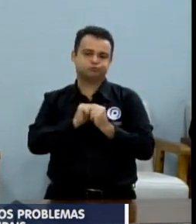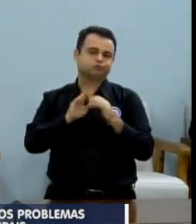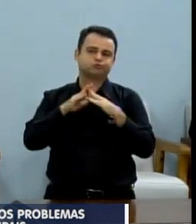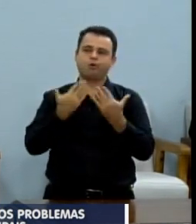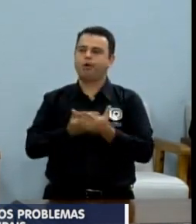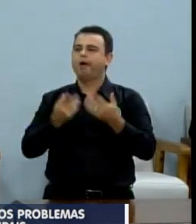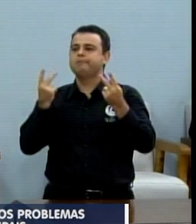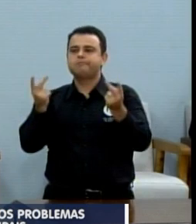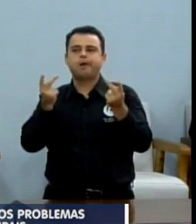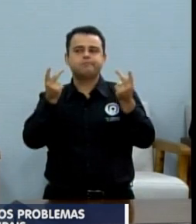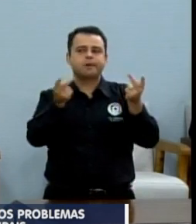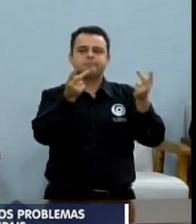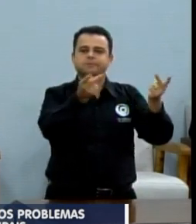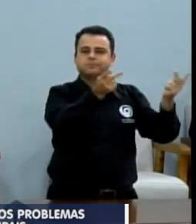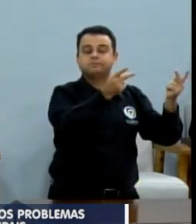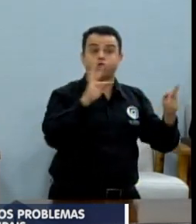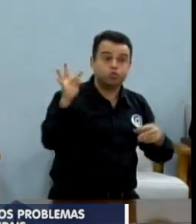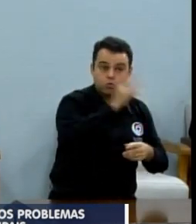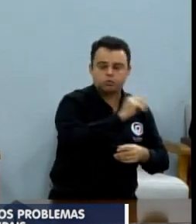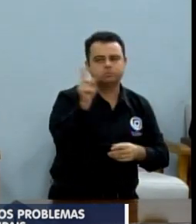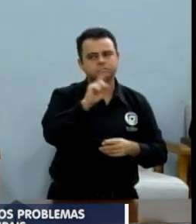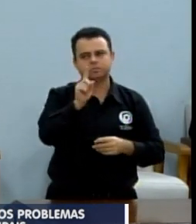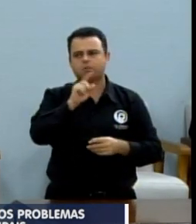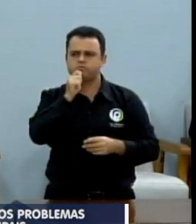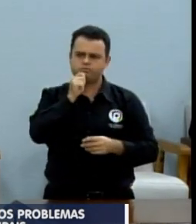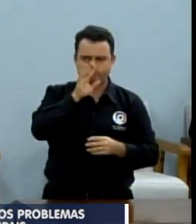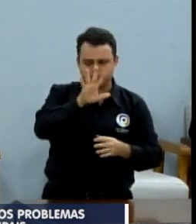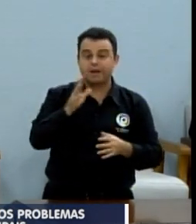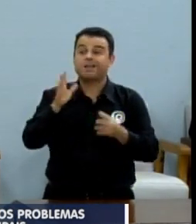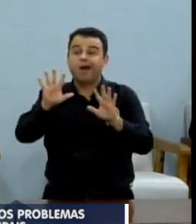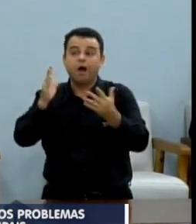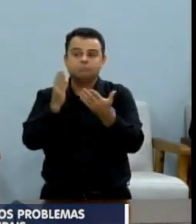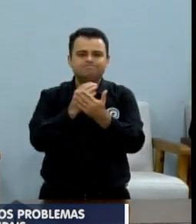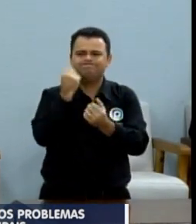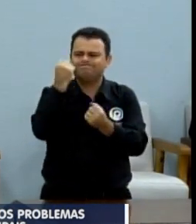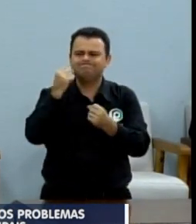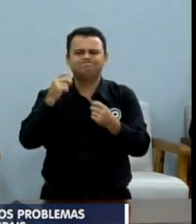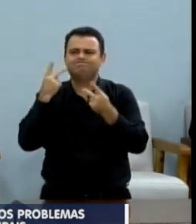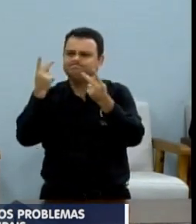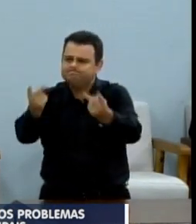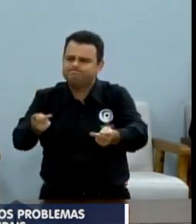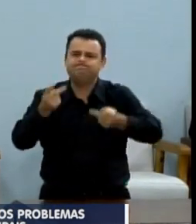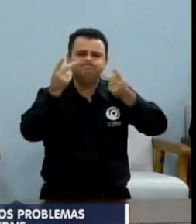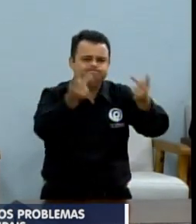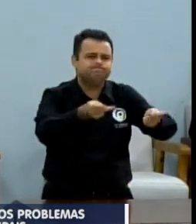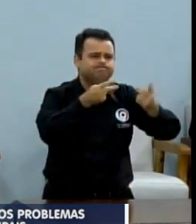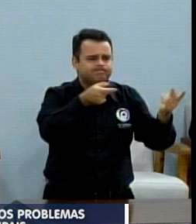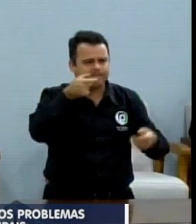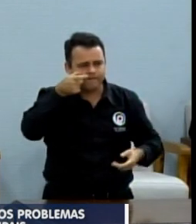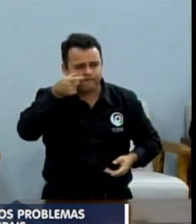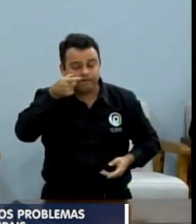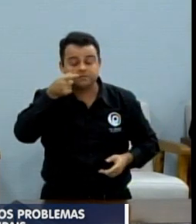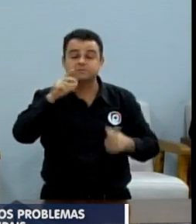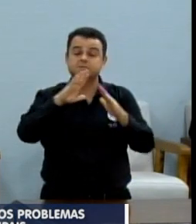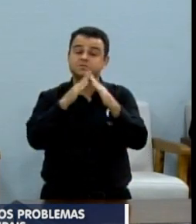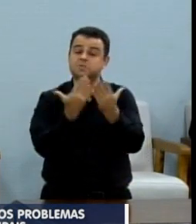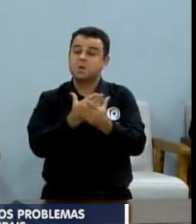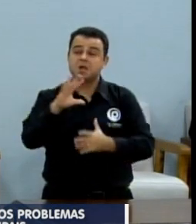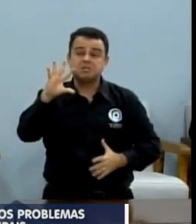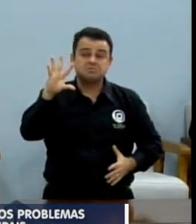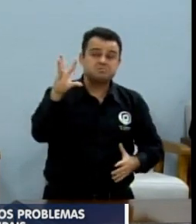todas não mas muitas escolas e eu até peço para vocês assim todas as escolas